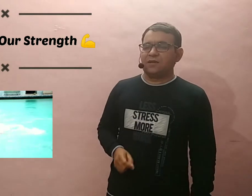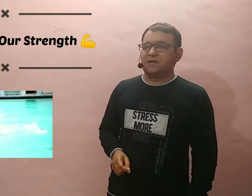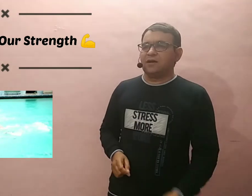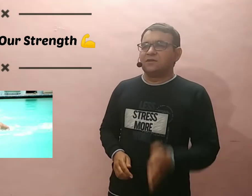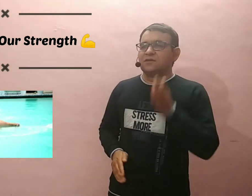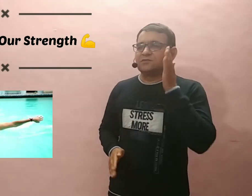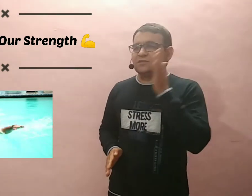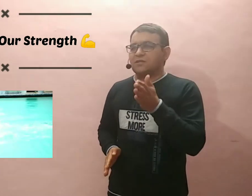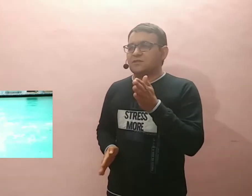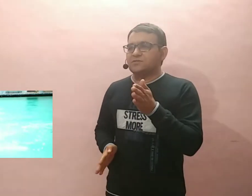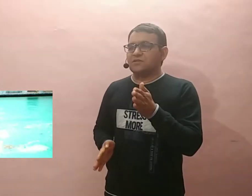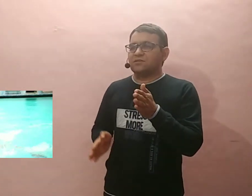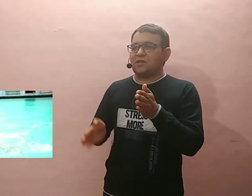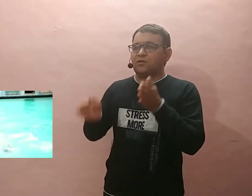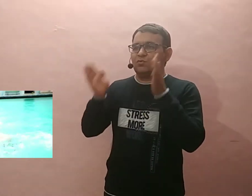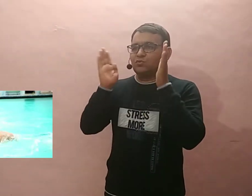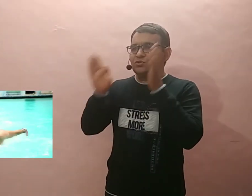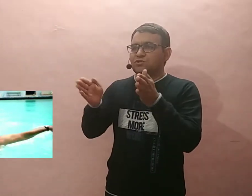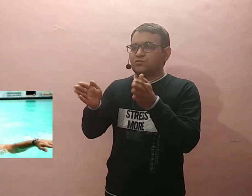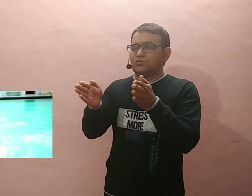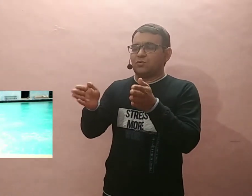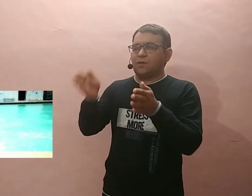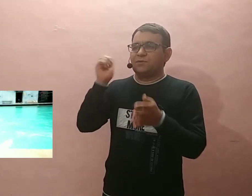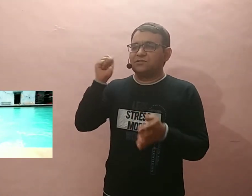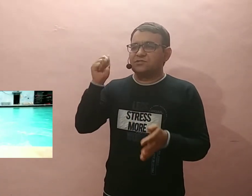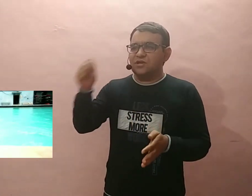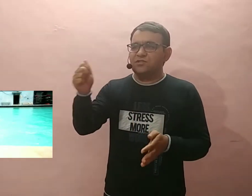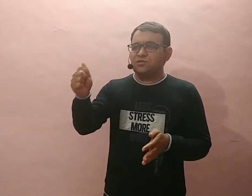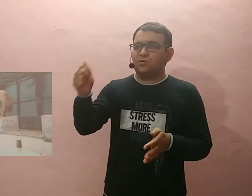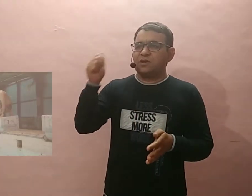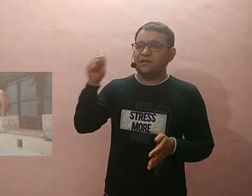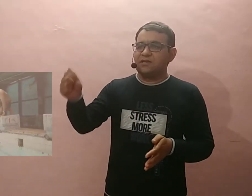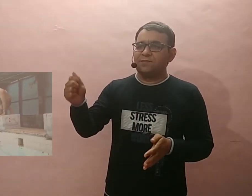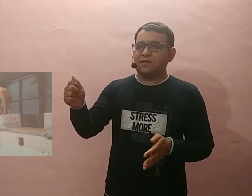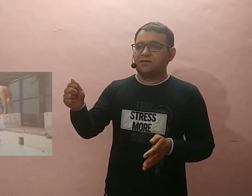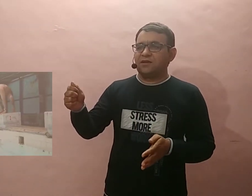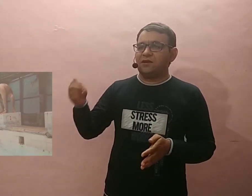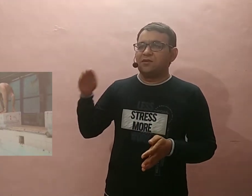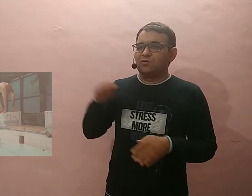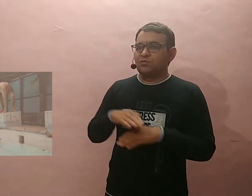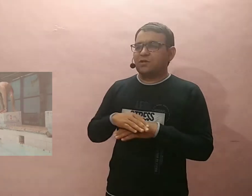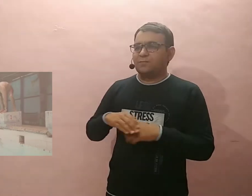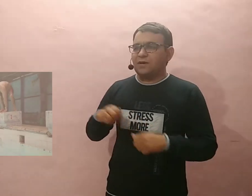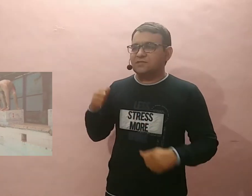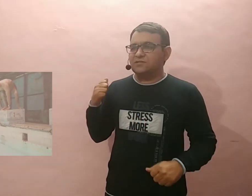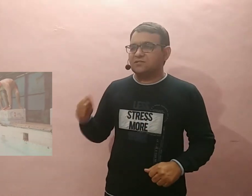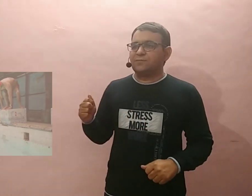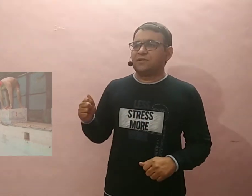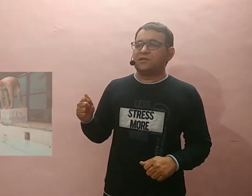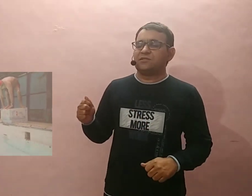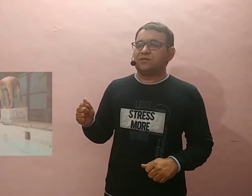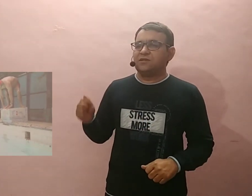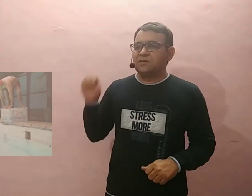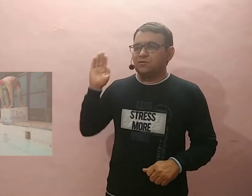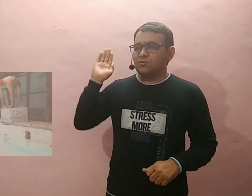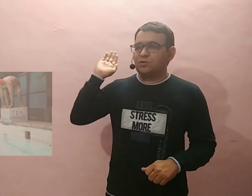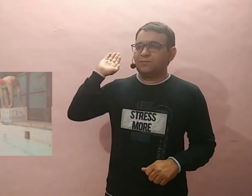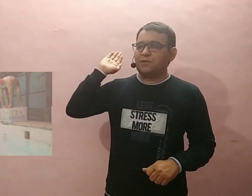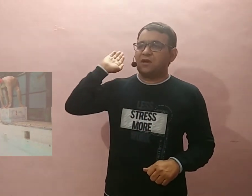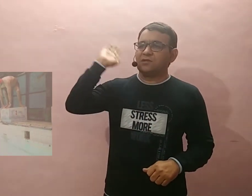पड़ेगा। सत्येंद्र सिंह ने उन चीजों को, अपनी स्ट्रेंथ को आइडेंटिफाई किया। उनके पास डिसेबिलिटी थी, उन्होंने अपने हाथों